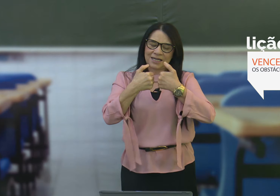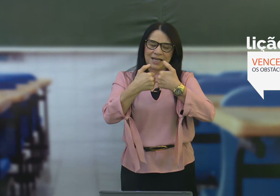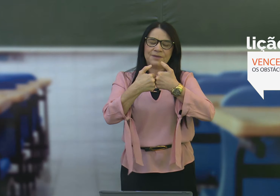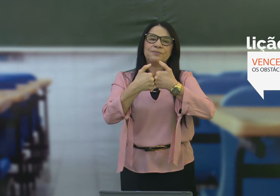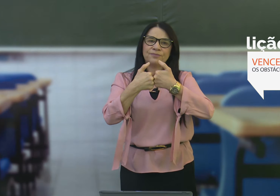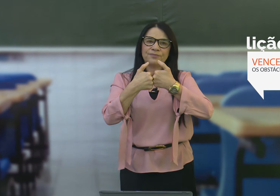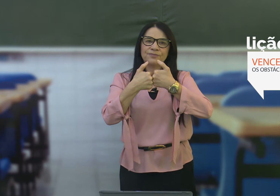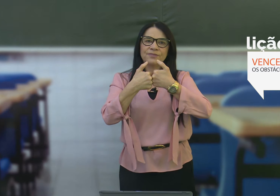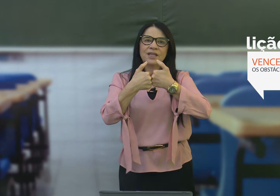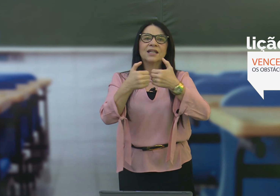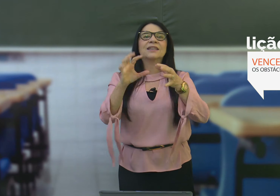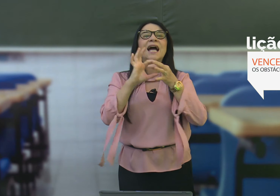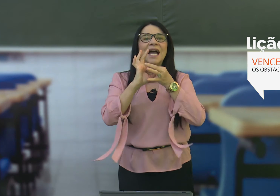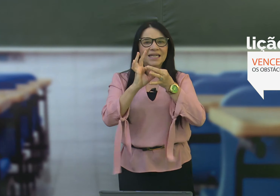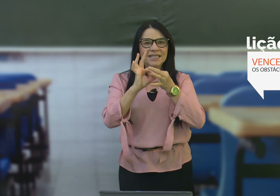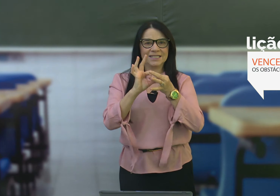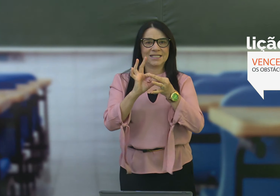arca da aliança,